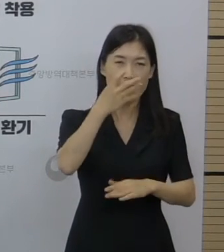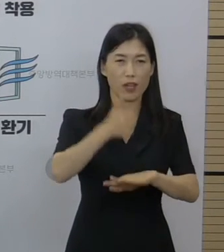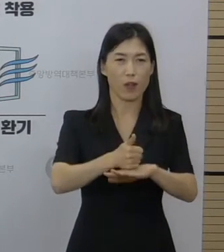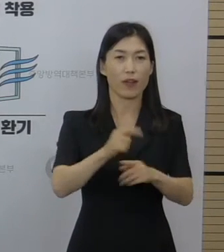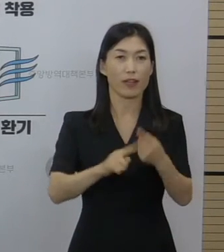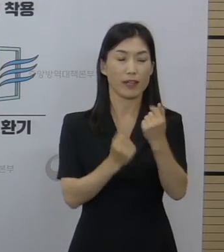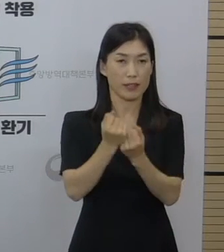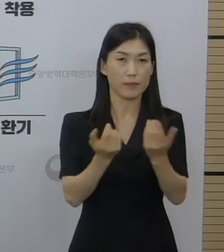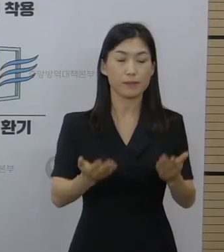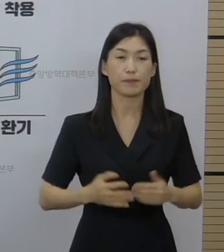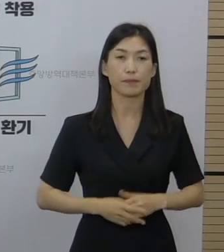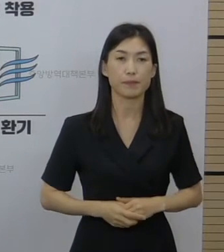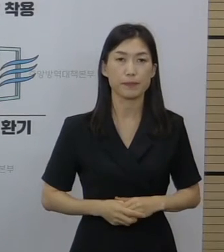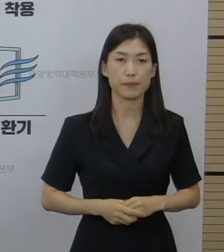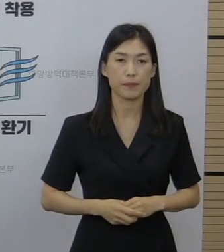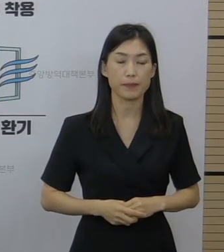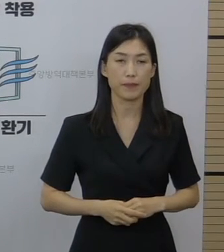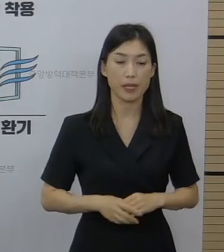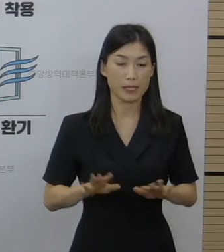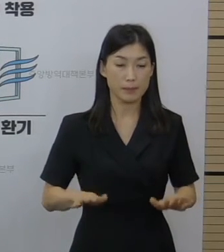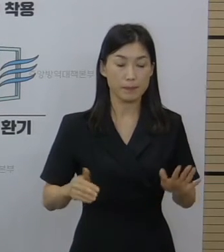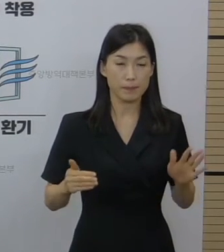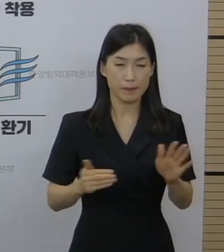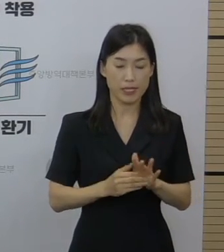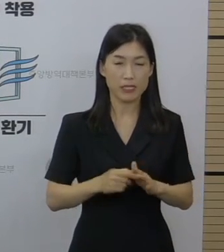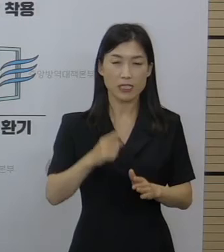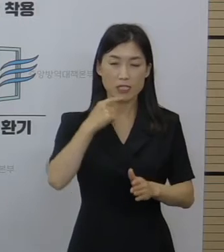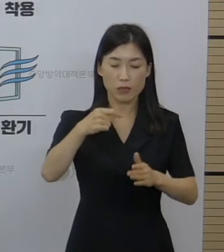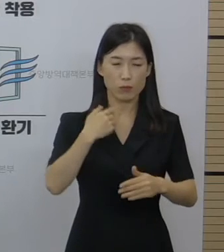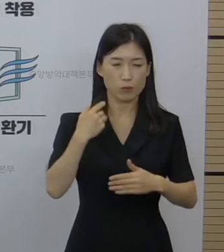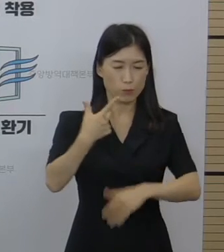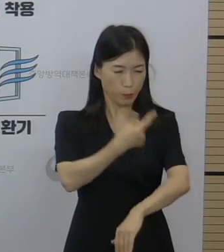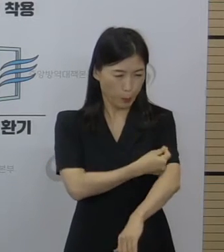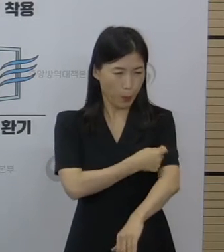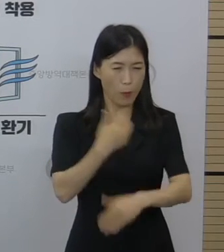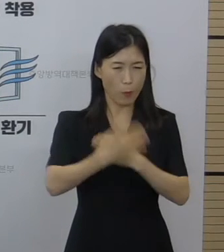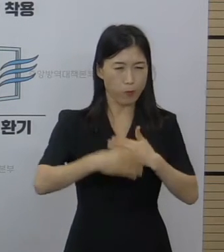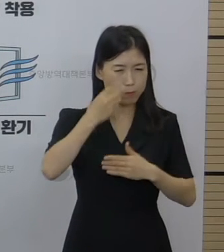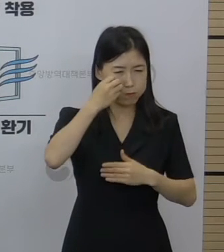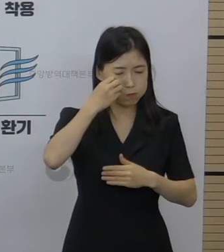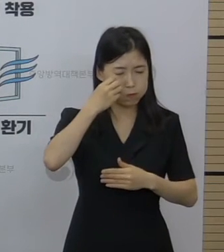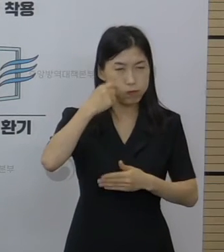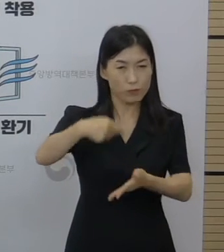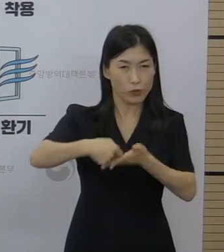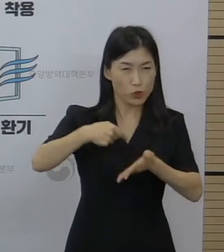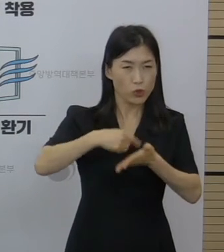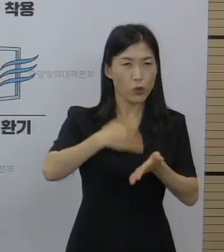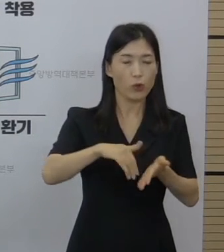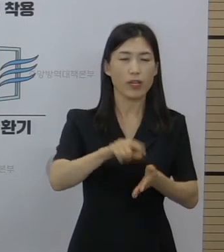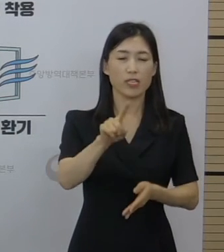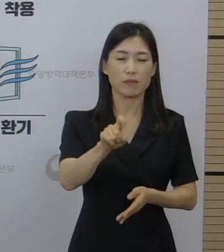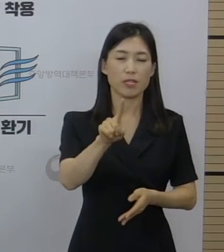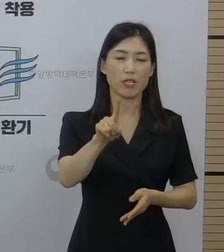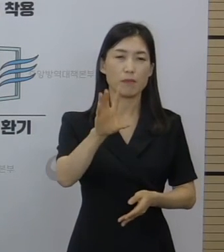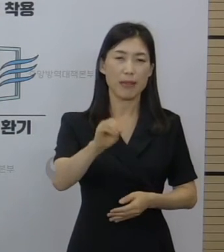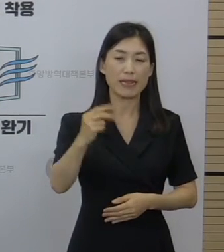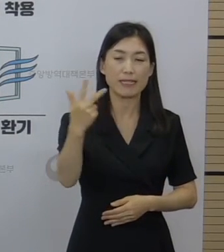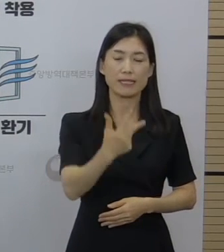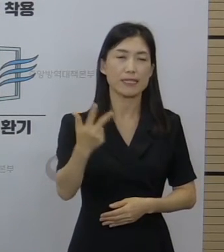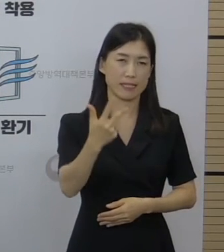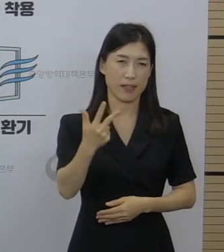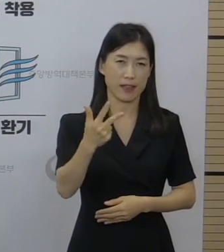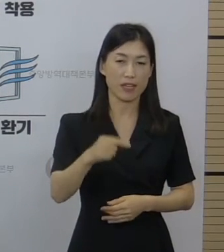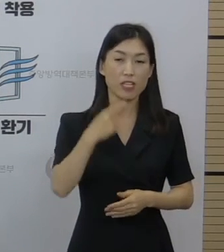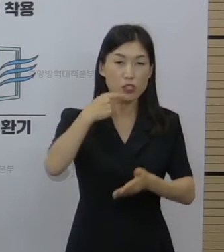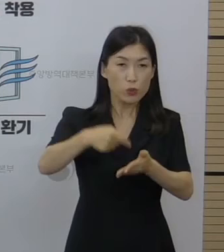말씀을 드리겠습니다. 현재까지 신고된 이상반응은 총 11만 7천여 건으로